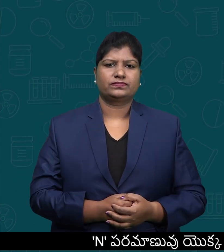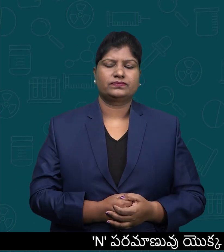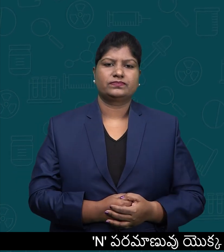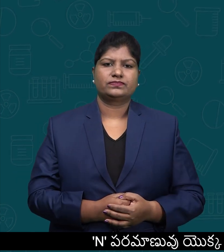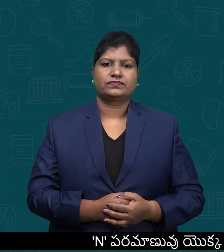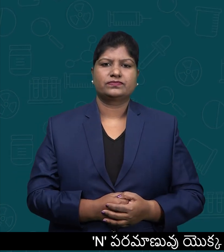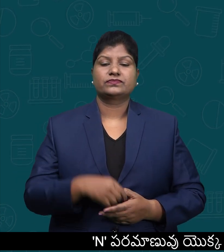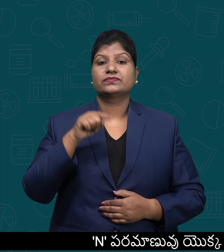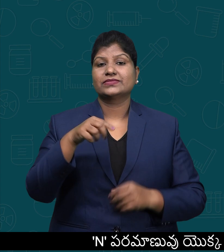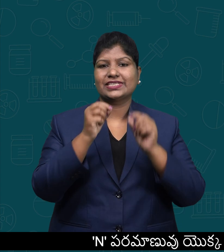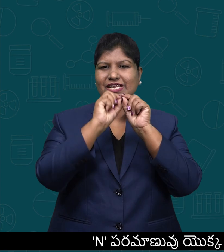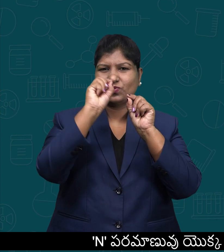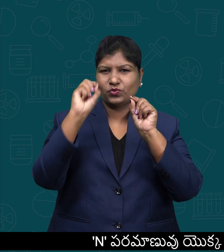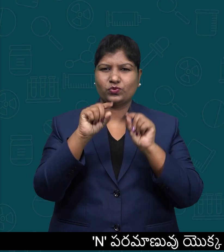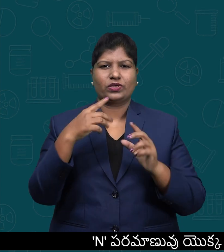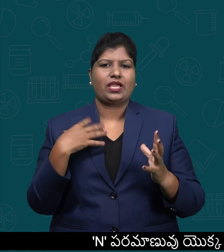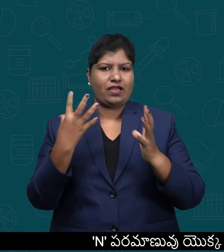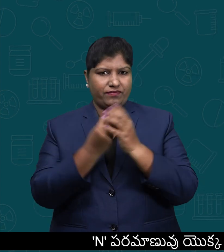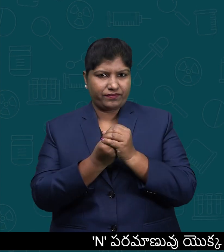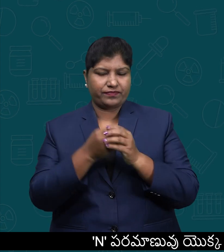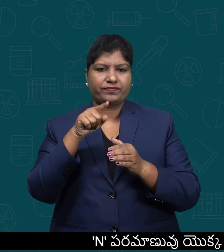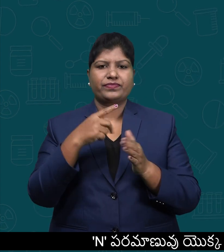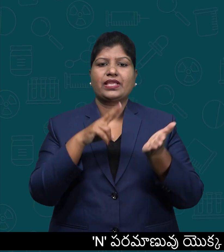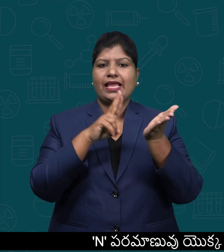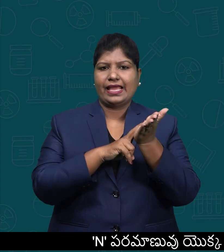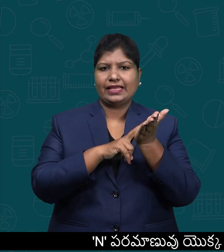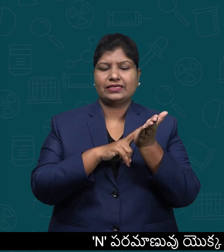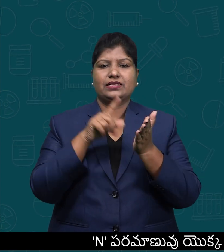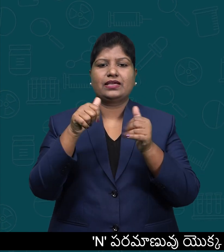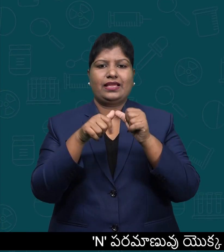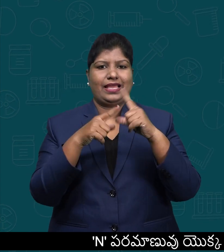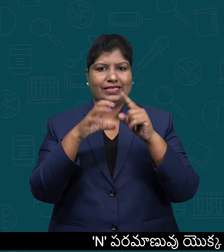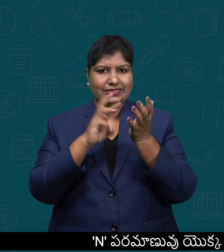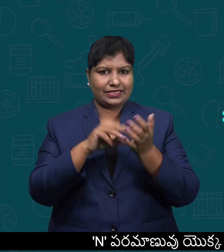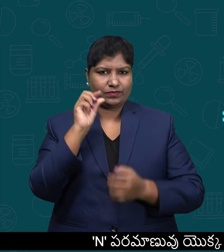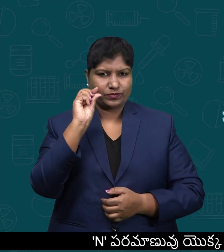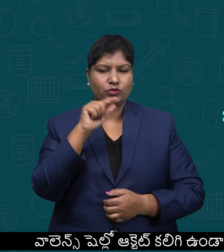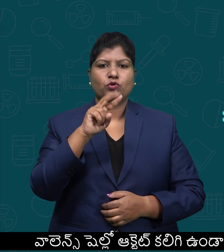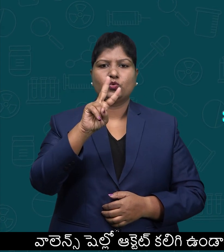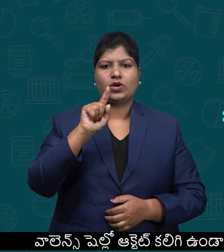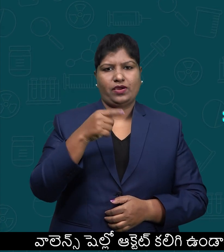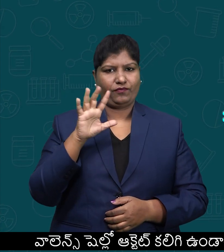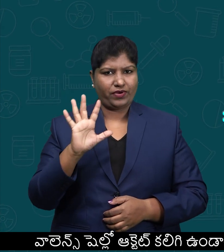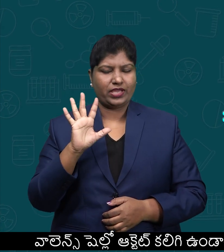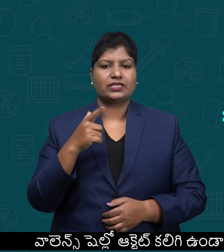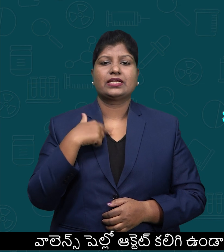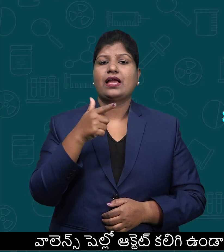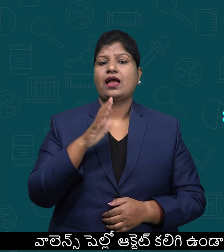N పరమాణువు యొక్క ఎలక్ట్రానిక్ కాన్ఫిగరేషన్ 2, 5 మరియు వ్యాలెన్స్ షెల్లో